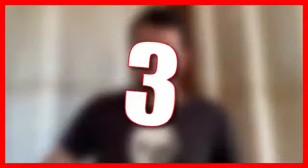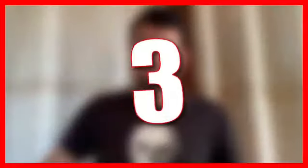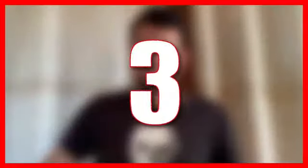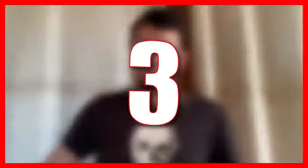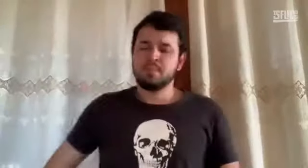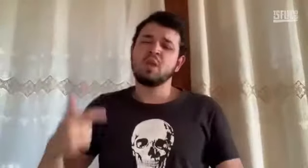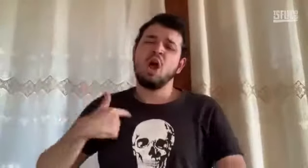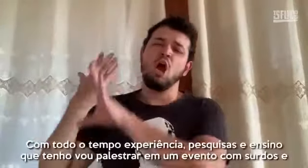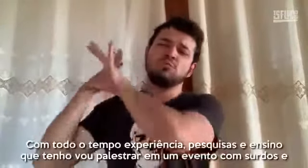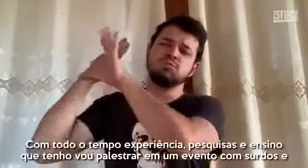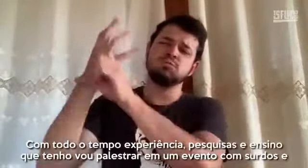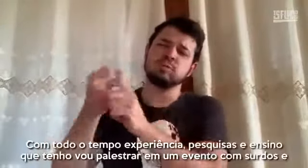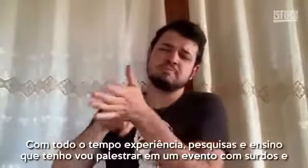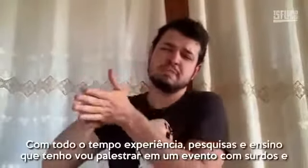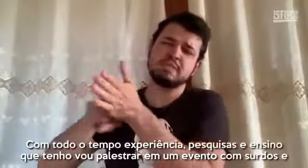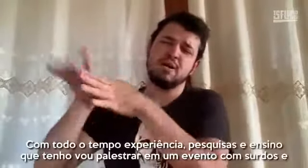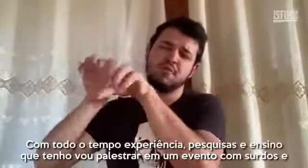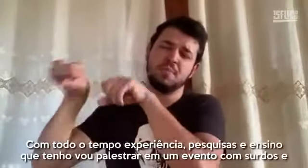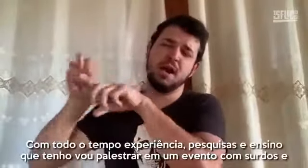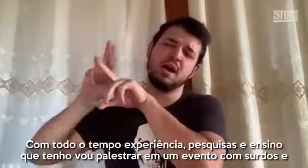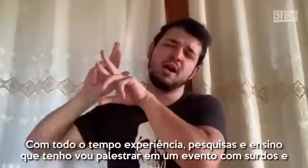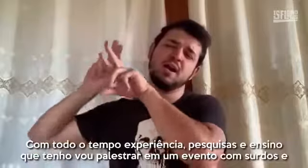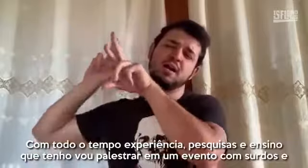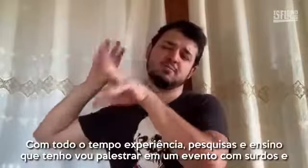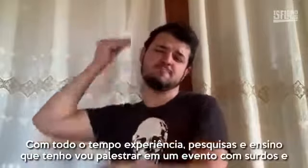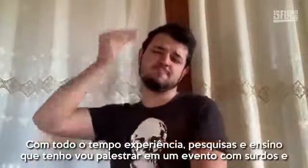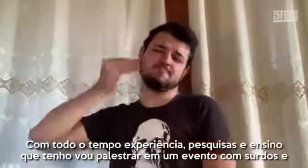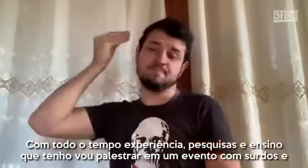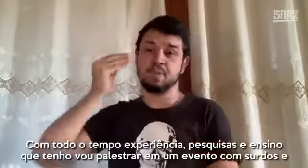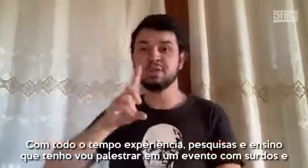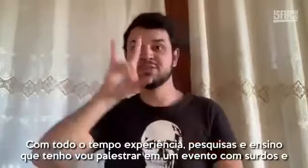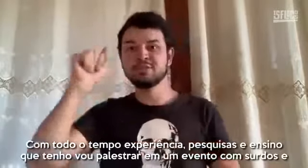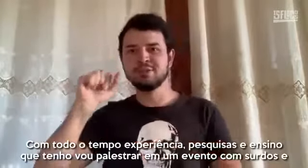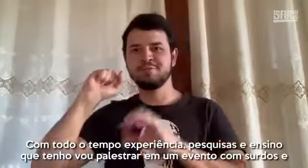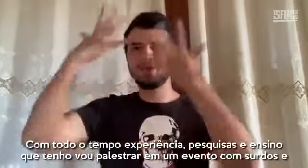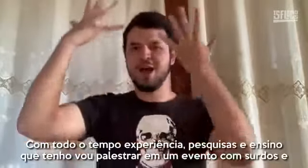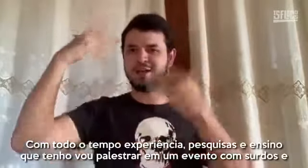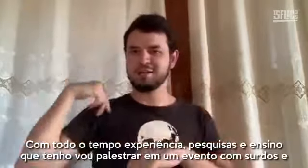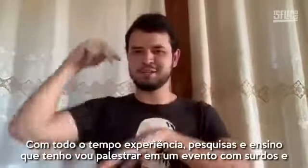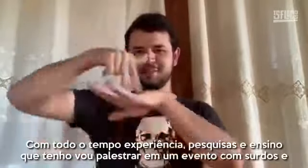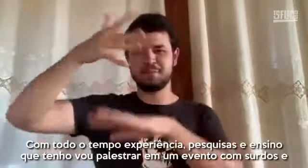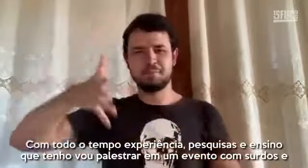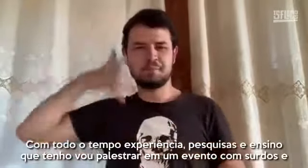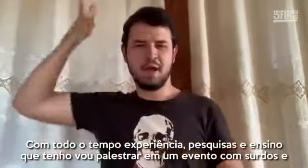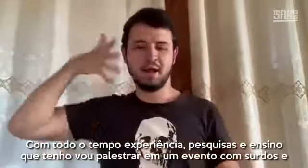3. Com todo o tempo de experiência, pesquisas e ensino que eu tenho, vou palestrar em um evento com surdos